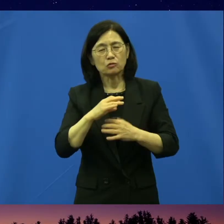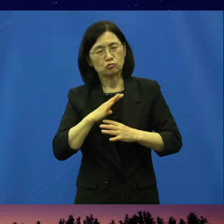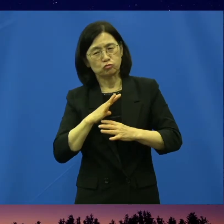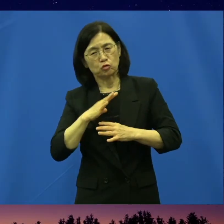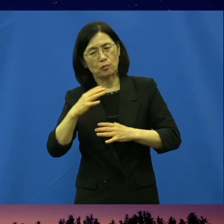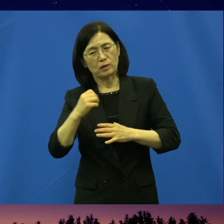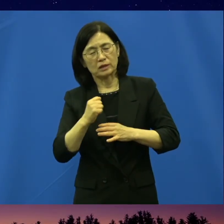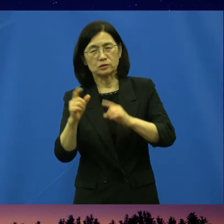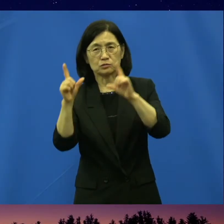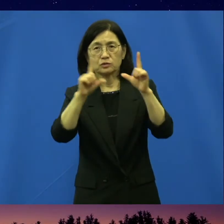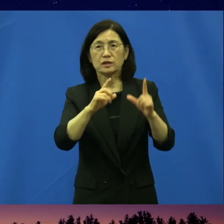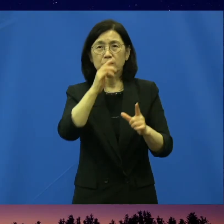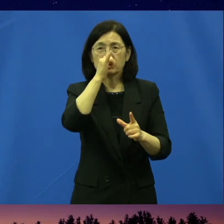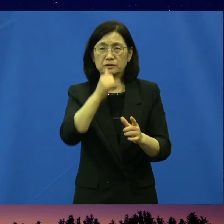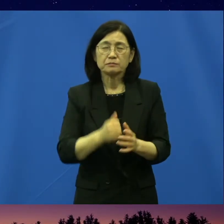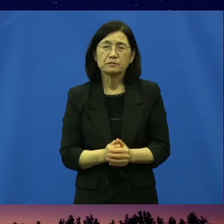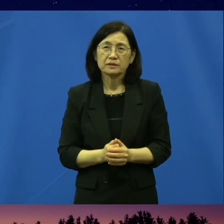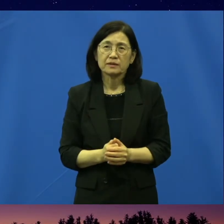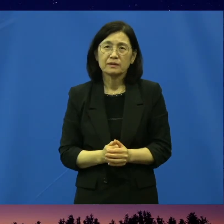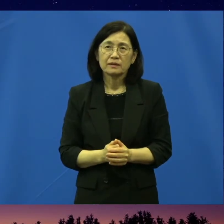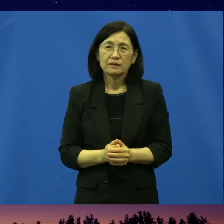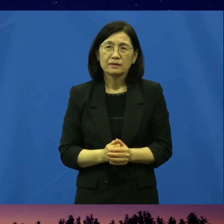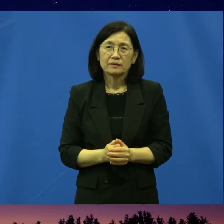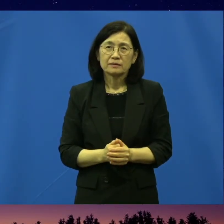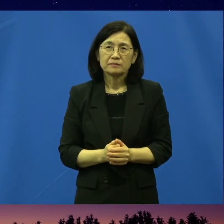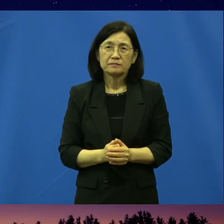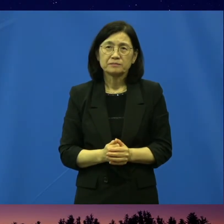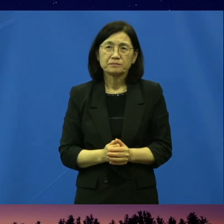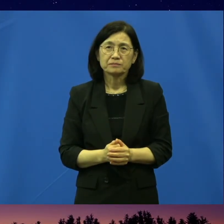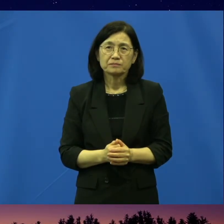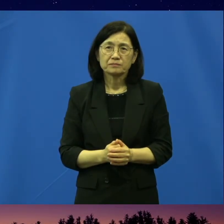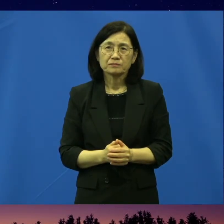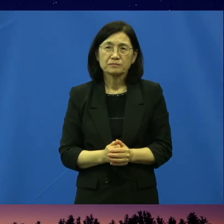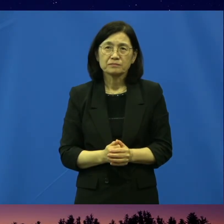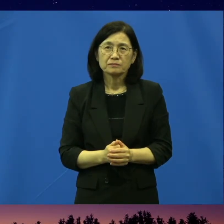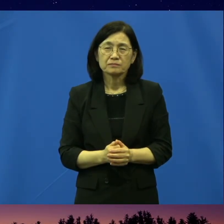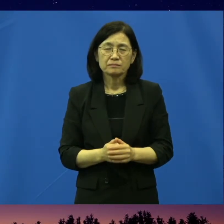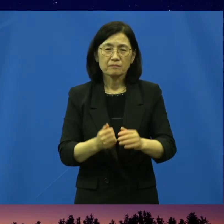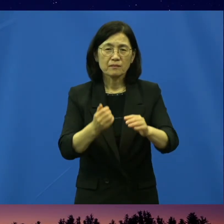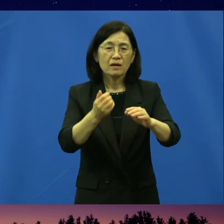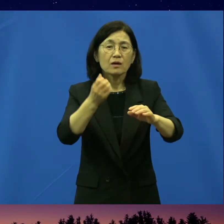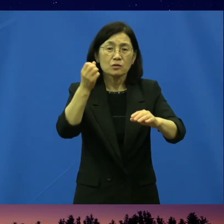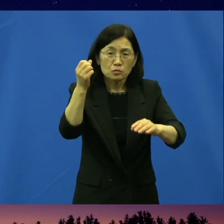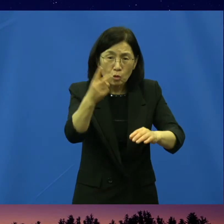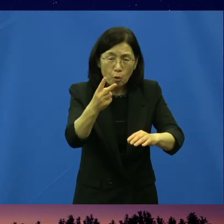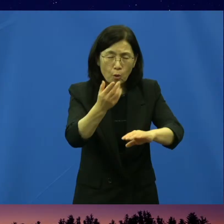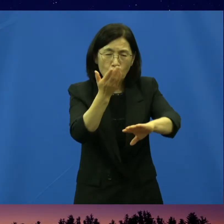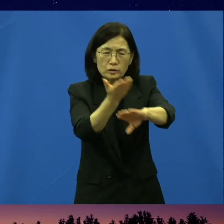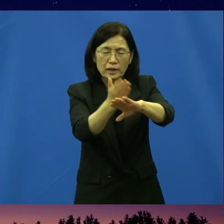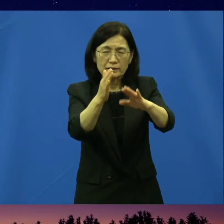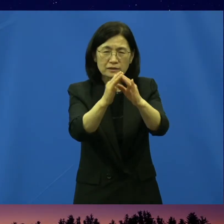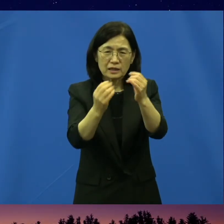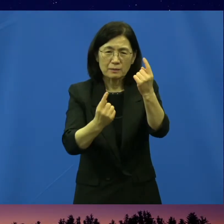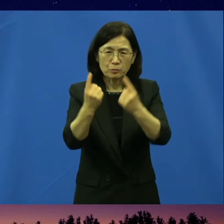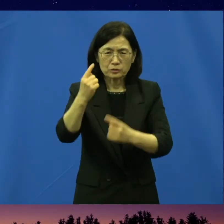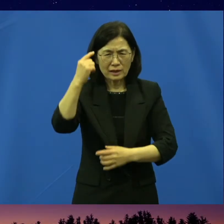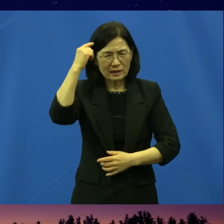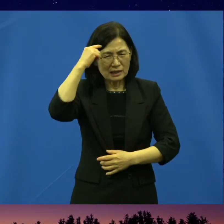또 외부적 상황과 상관없이 다른 사람보다 신경계가 더 예민한 사람들이 있어요.